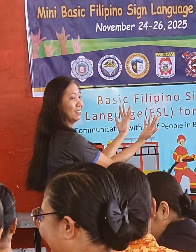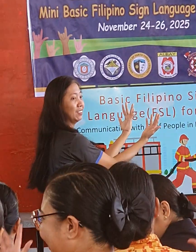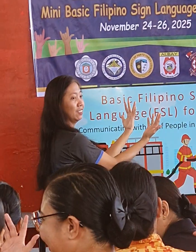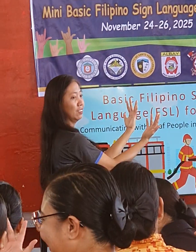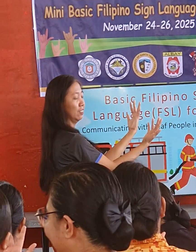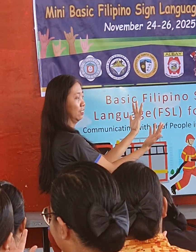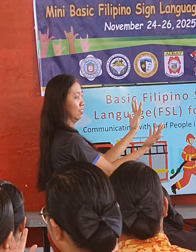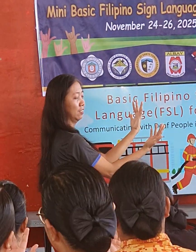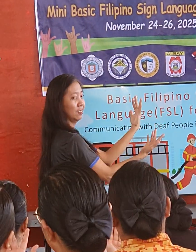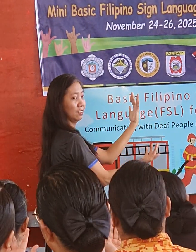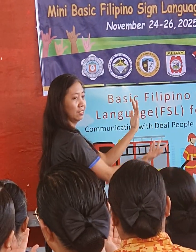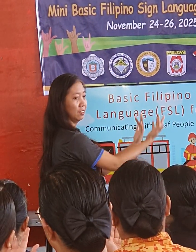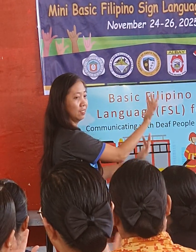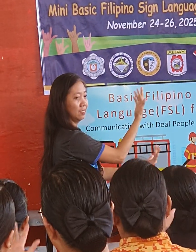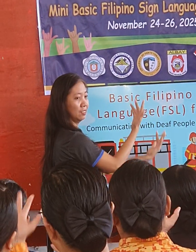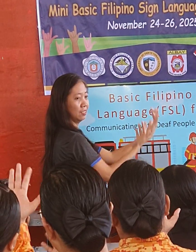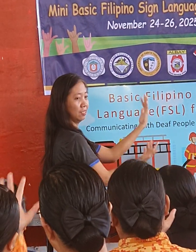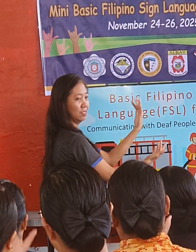fireman. Ito, ganito, fire.